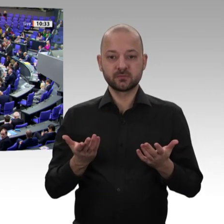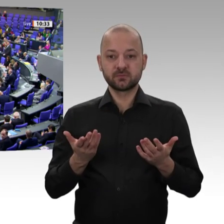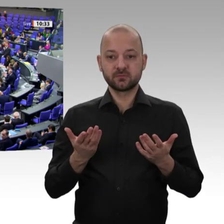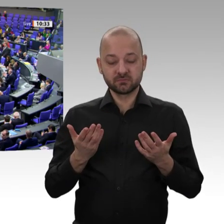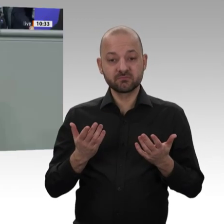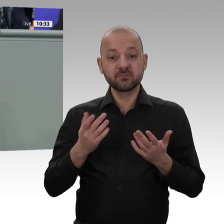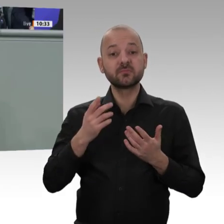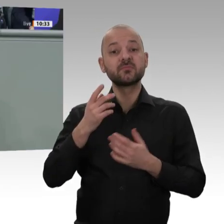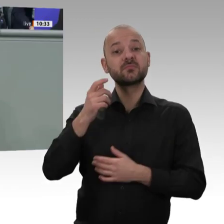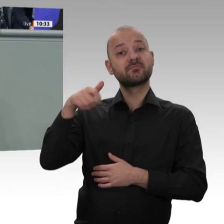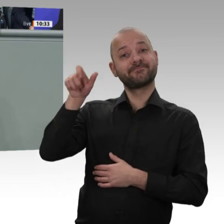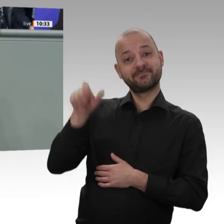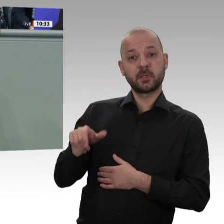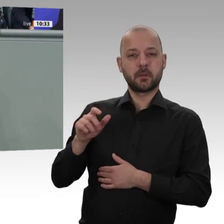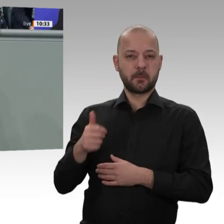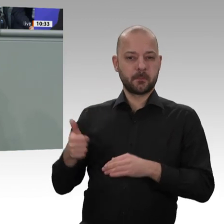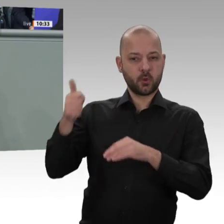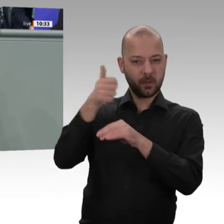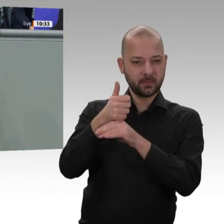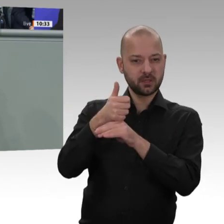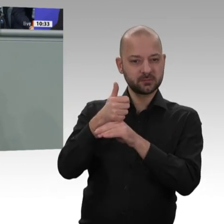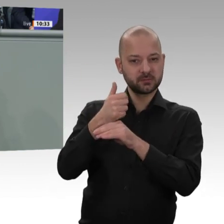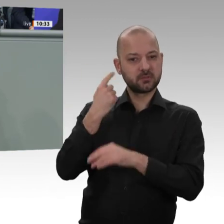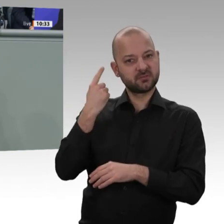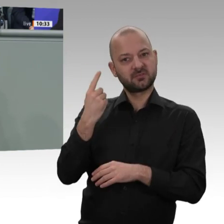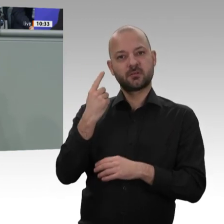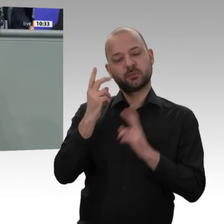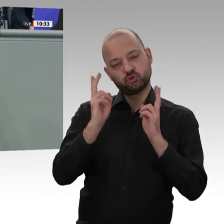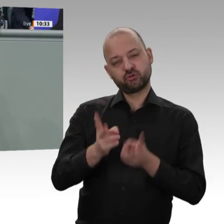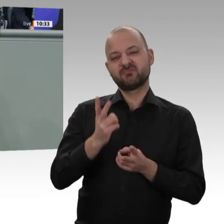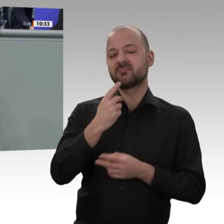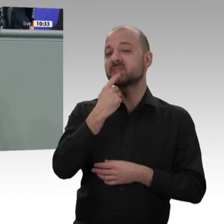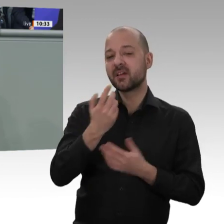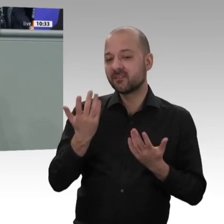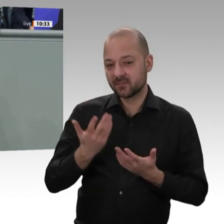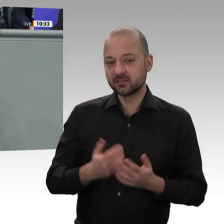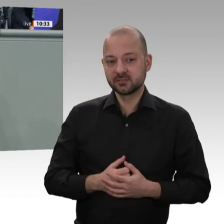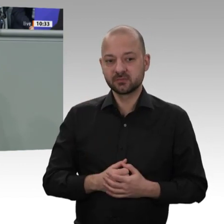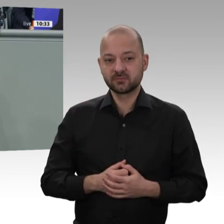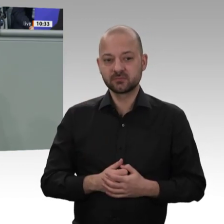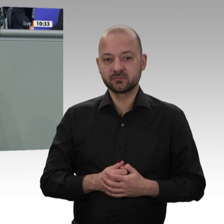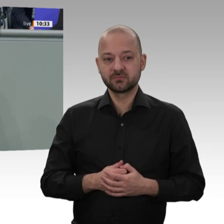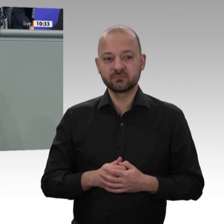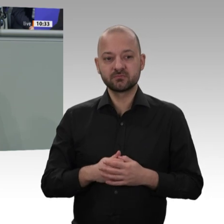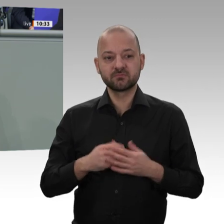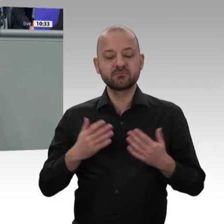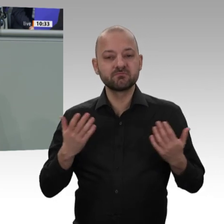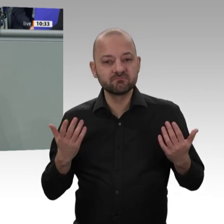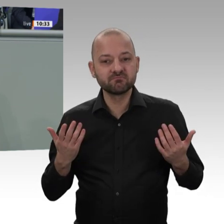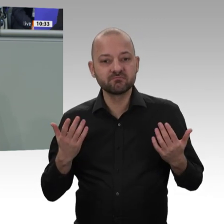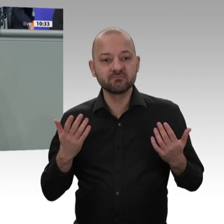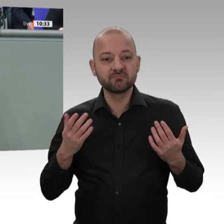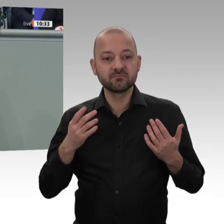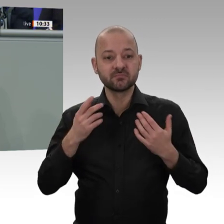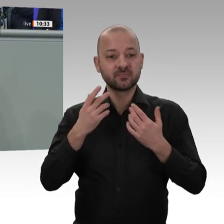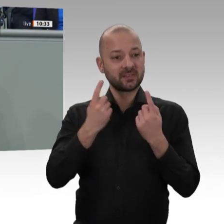Über unserer Stadt liegt noch immer ein Schleier der Trauer. Wir alle sind fassungslos und entsetzt. Tief berührt haben